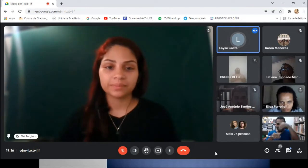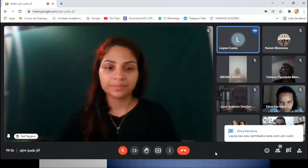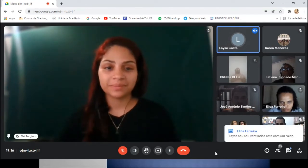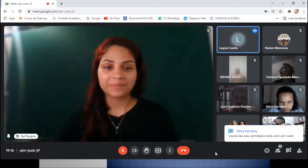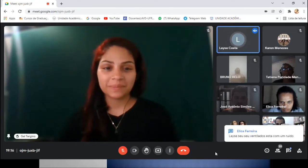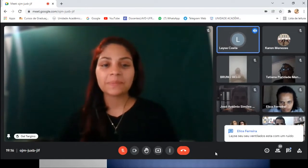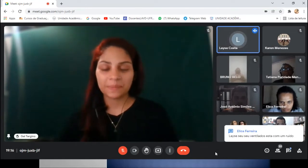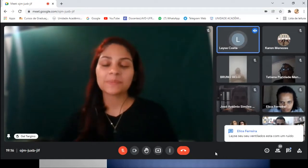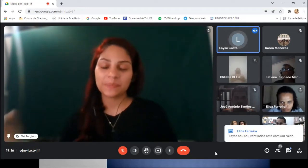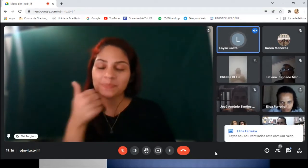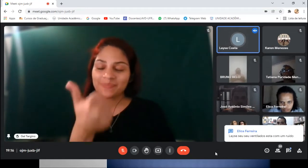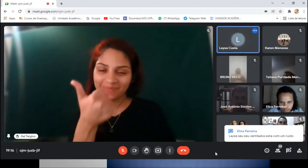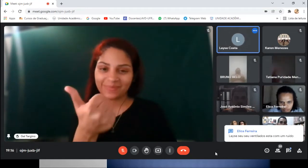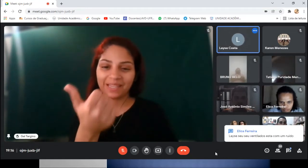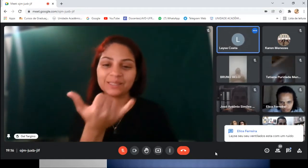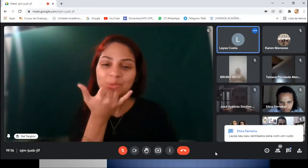outro aplicativo.